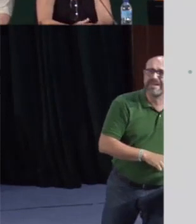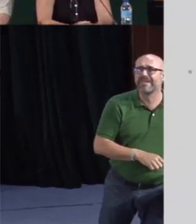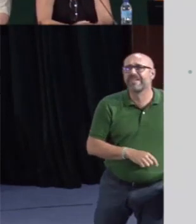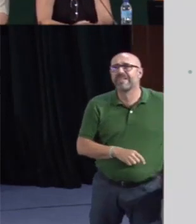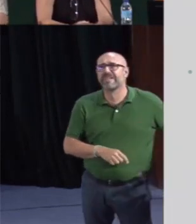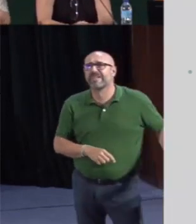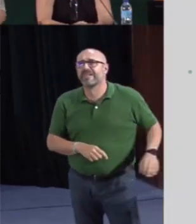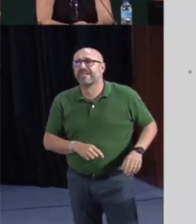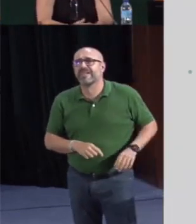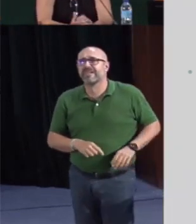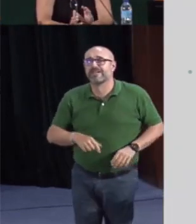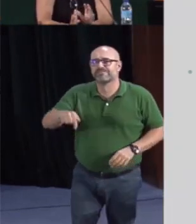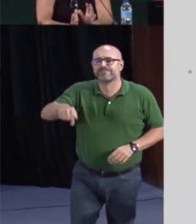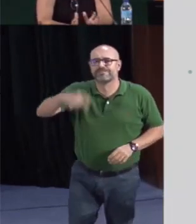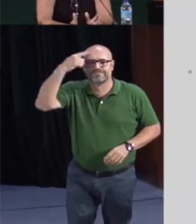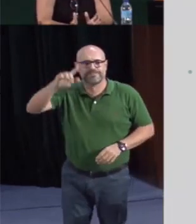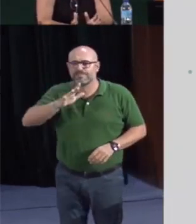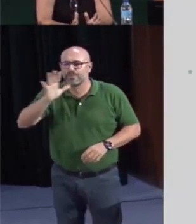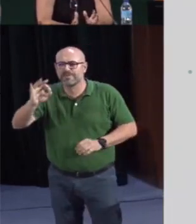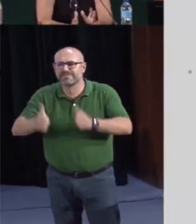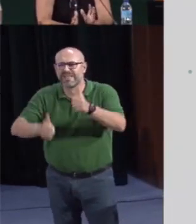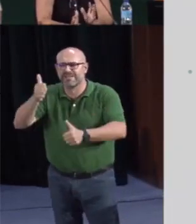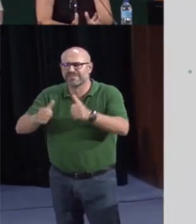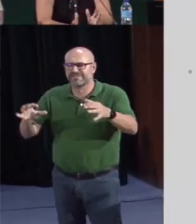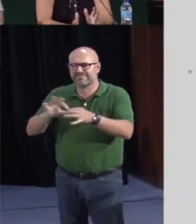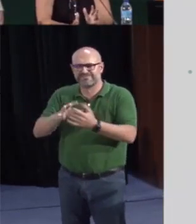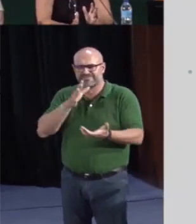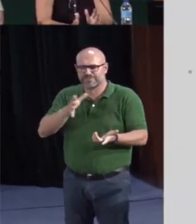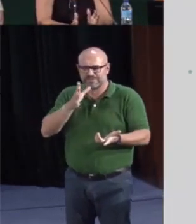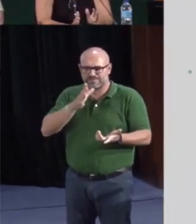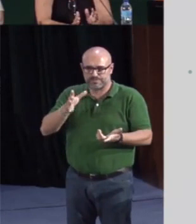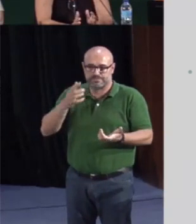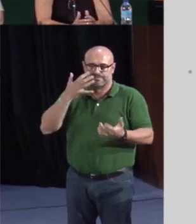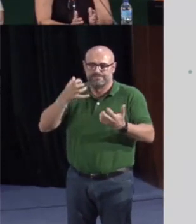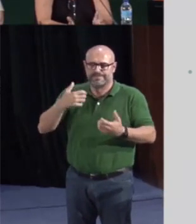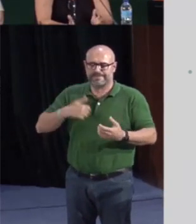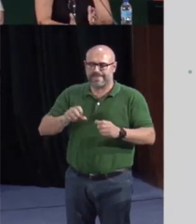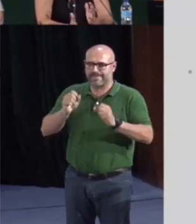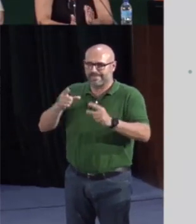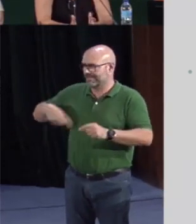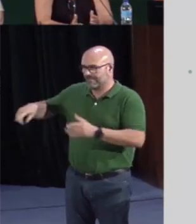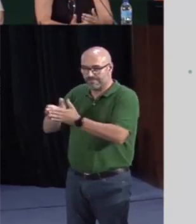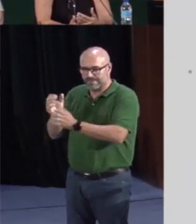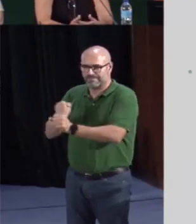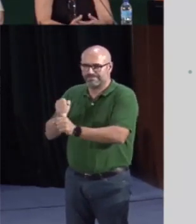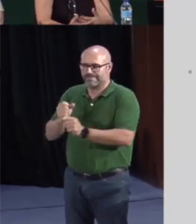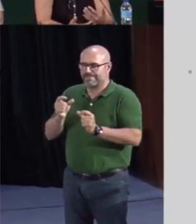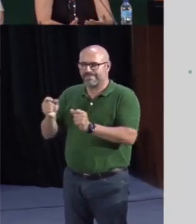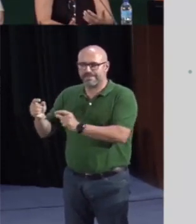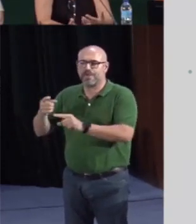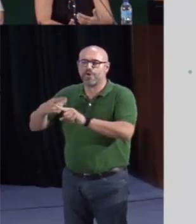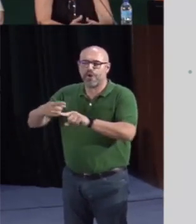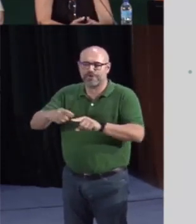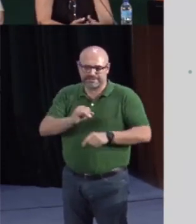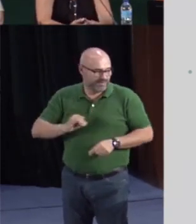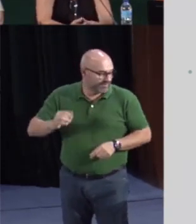este trabajo. Sobre todo, darle la importancia que requiere lo que es la evaluación dentro del proceso de